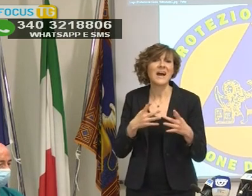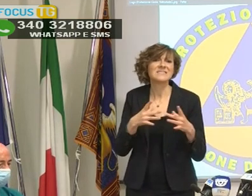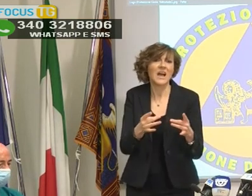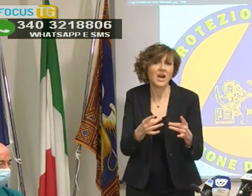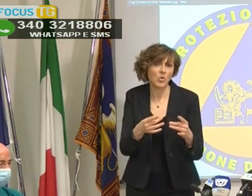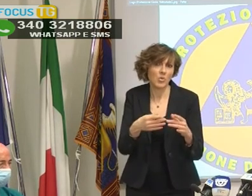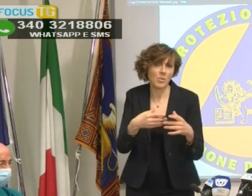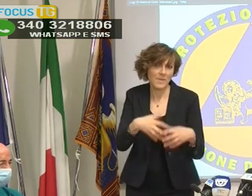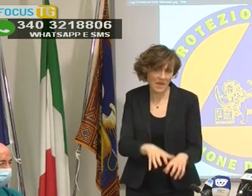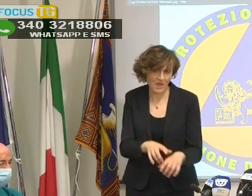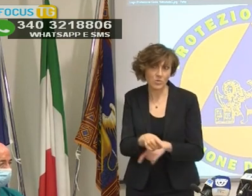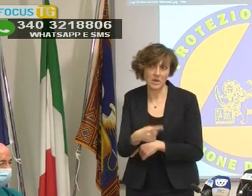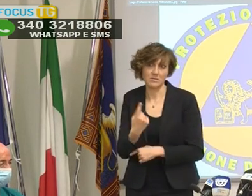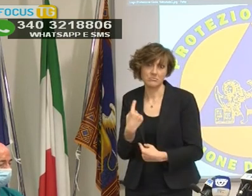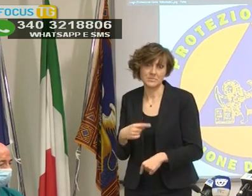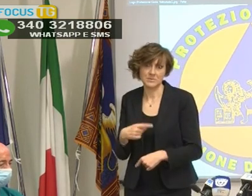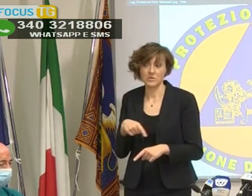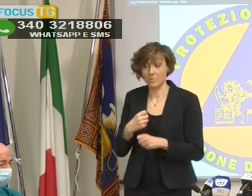la parola, che è una grandissima novità,